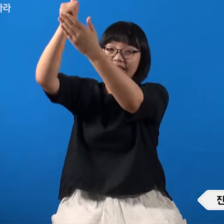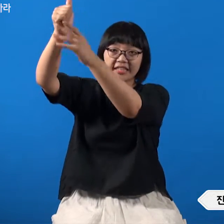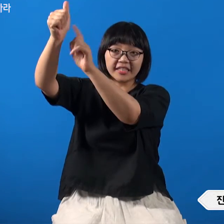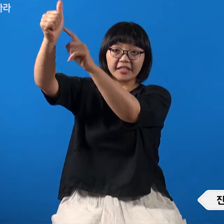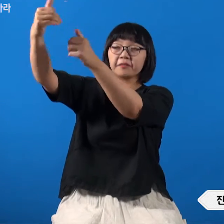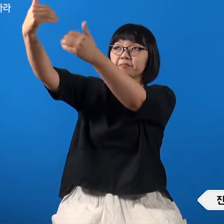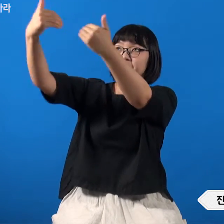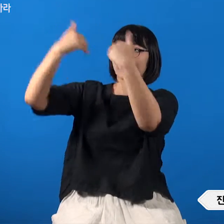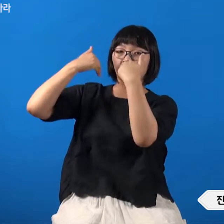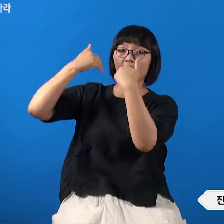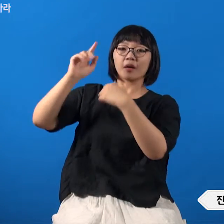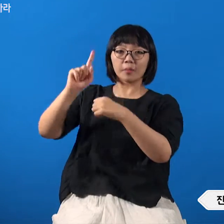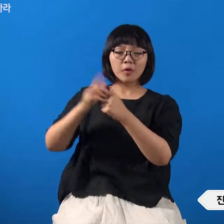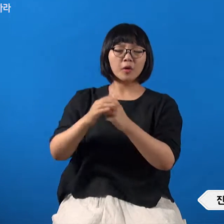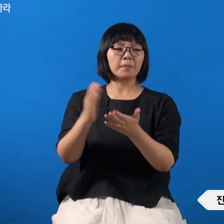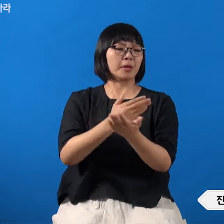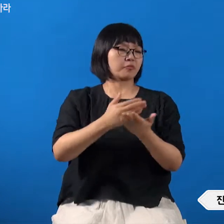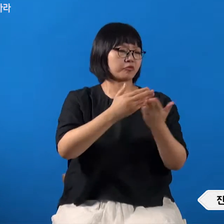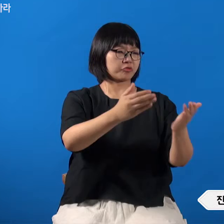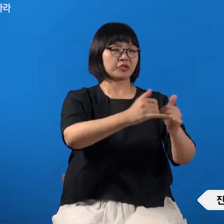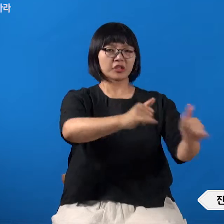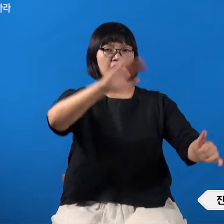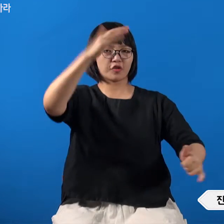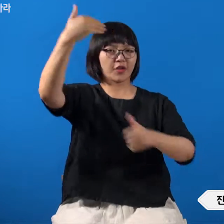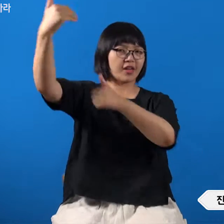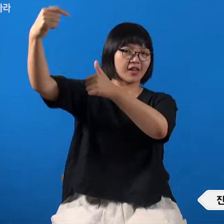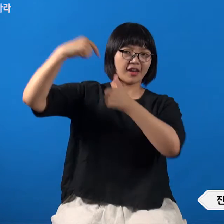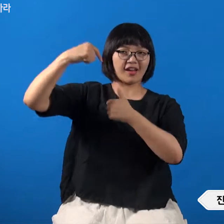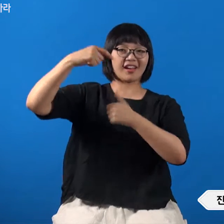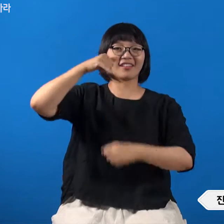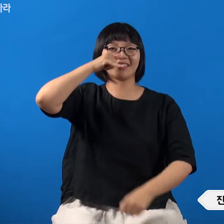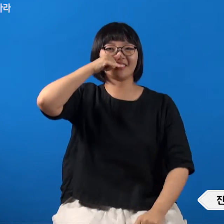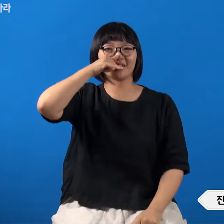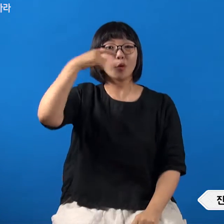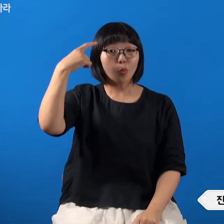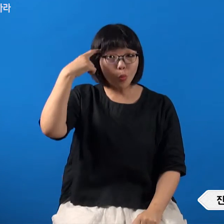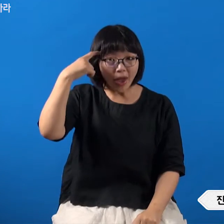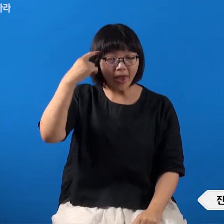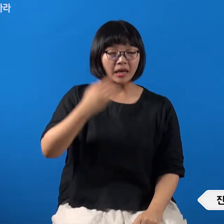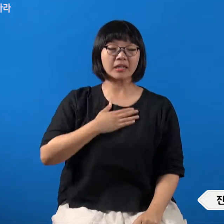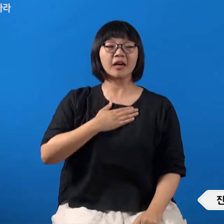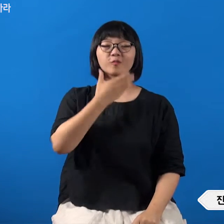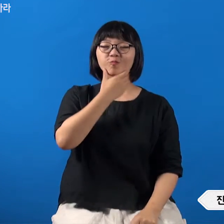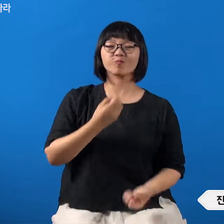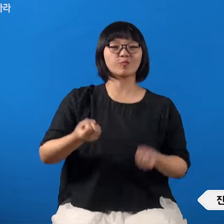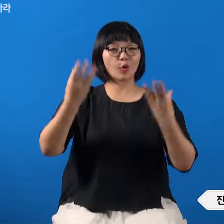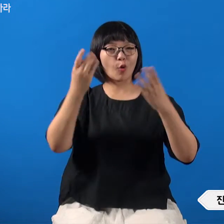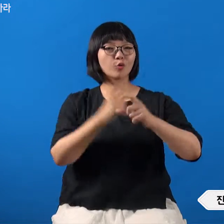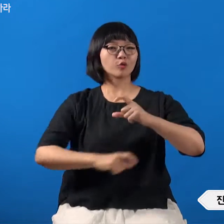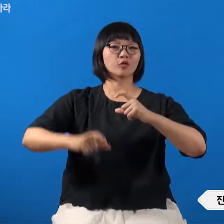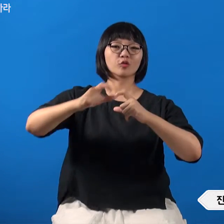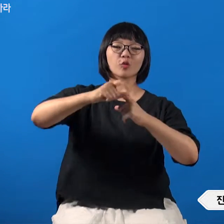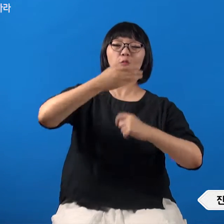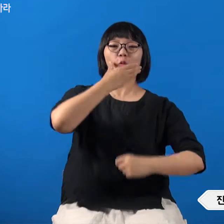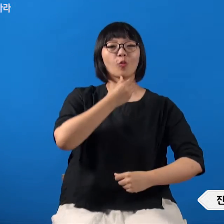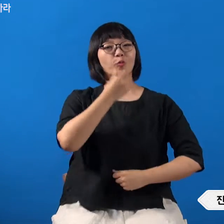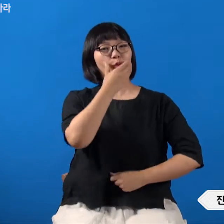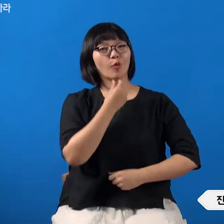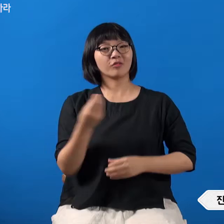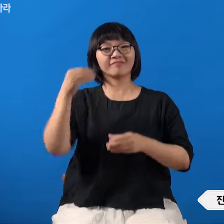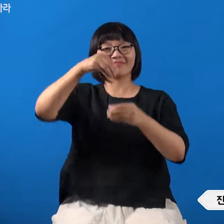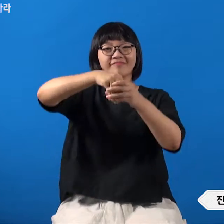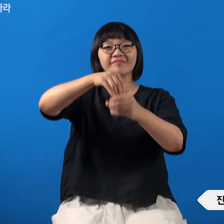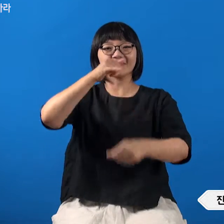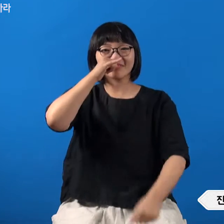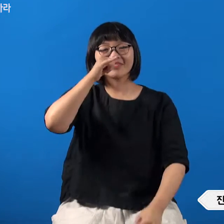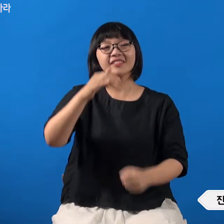자로 부르셨습니다. 거기에 진정한 행복이, 더 큰 축복이 있기에 하나님의 마음을 나누는